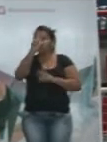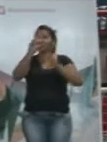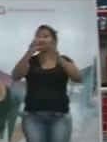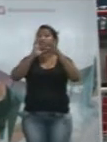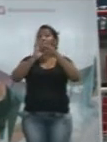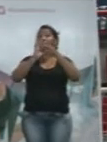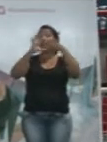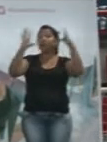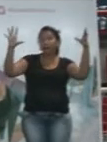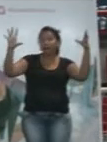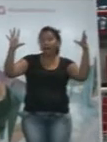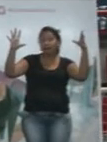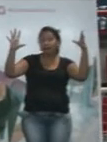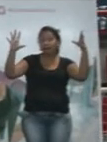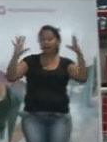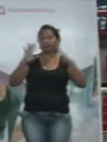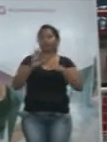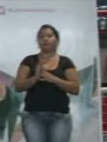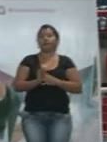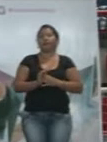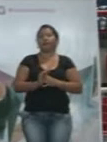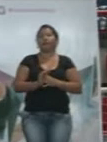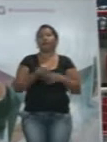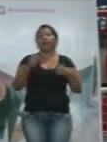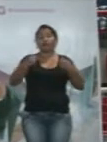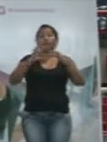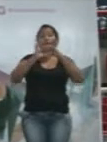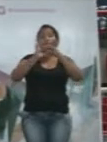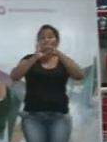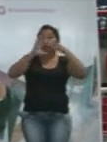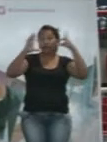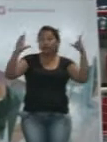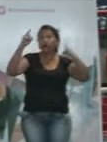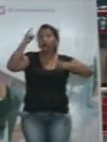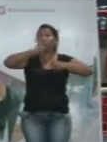partir delas você vai conseguir promover a liberação de energia.